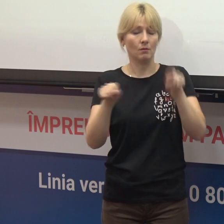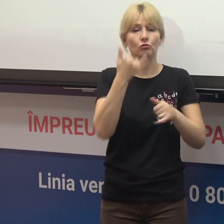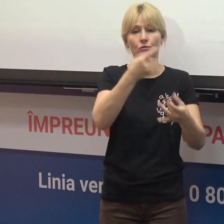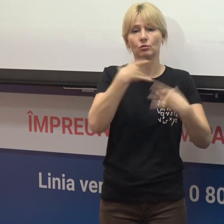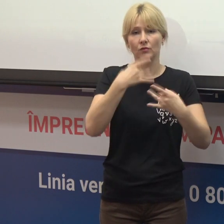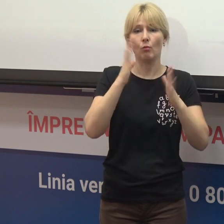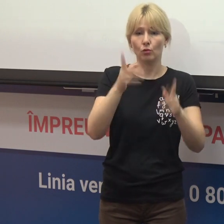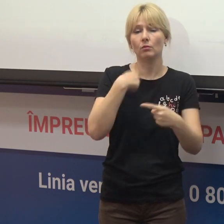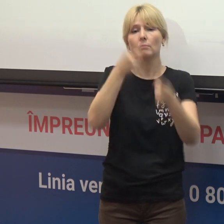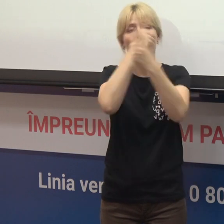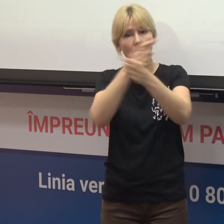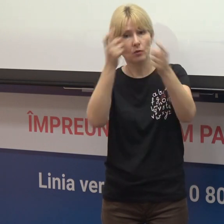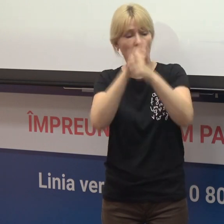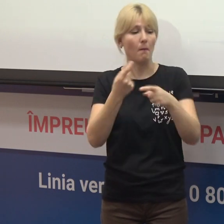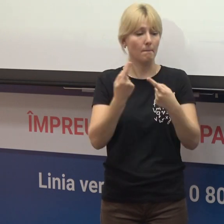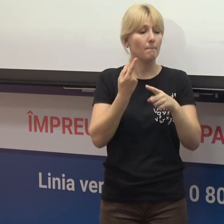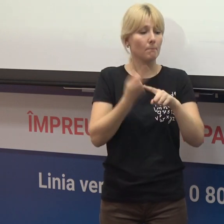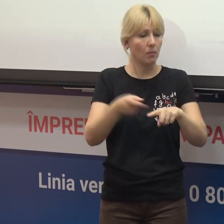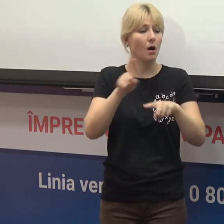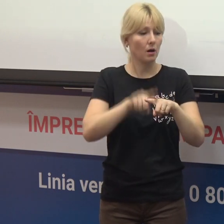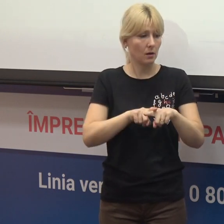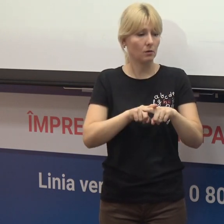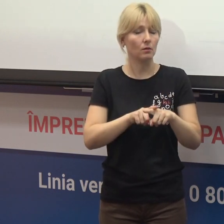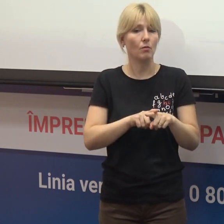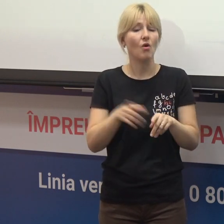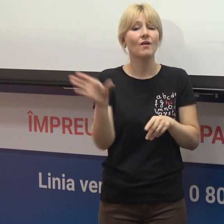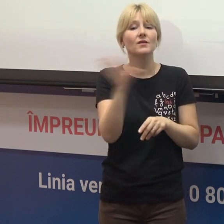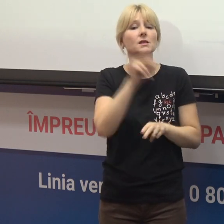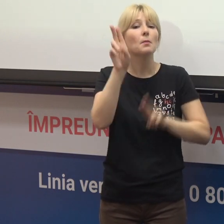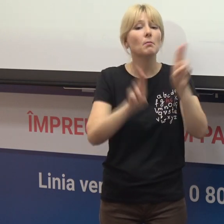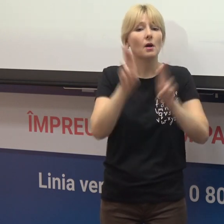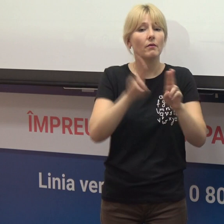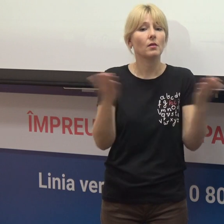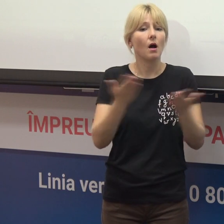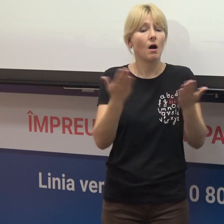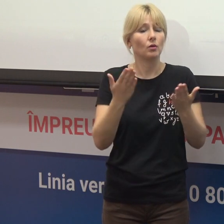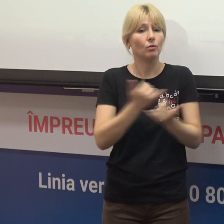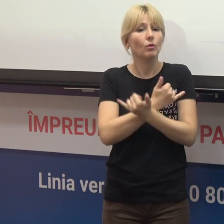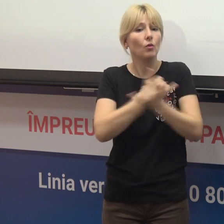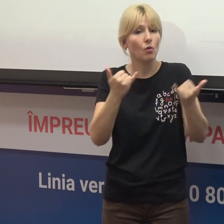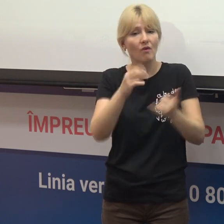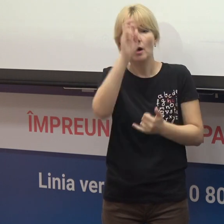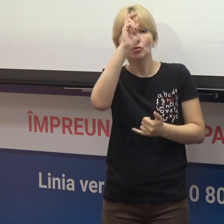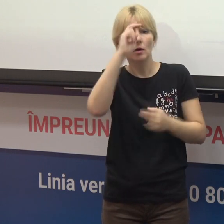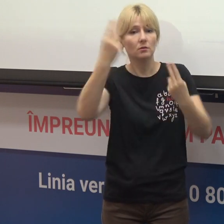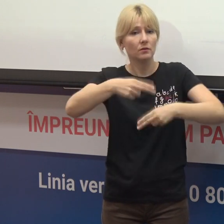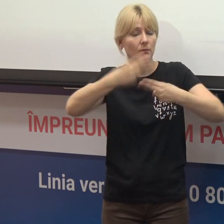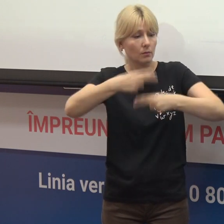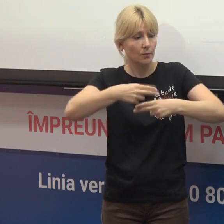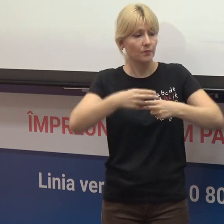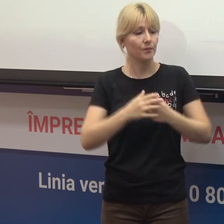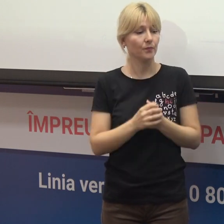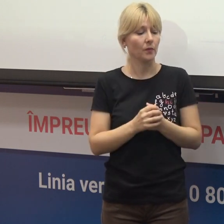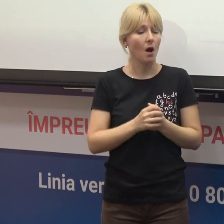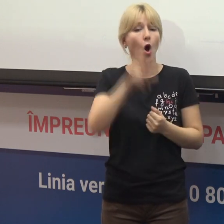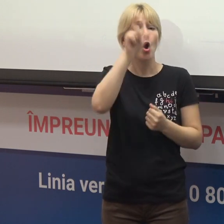Și respectiv am să încep cu acele măsuri care sunt impuse la frontiera de stat pentru persoanele care